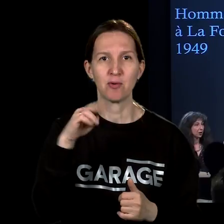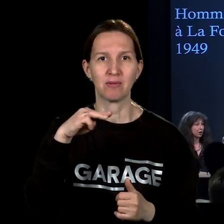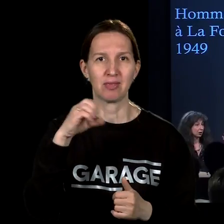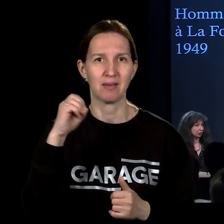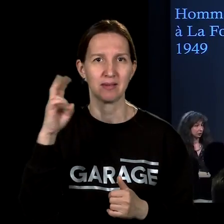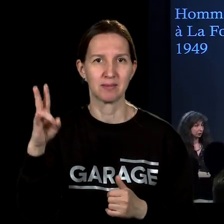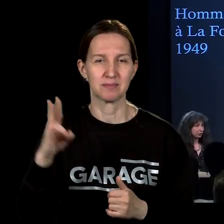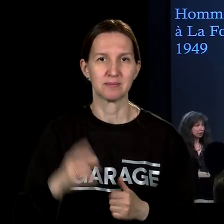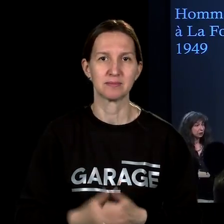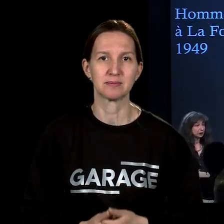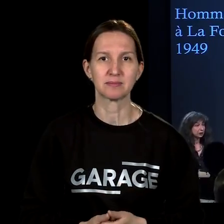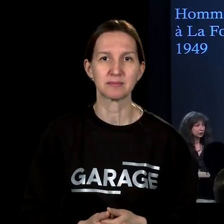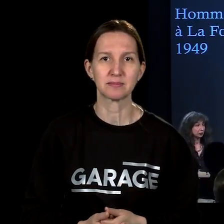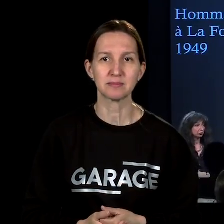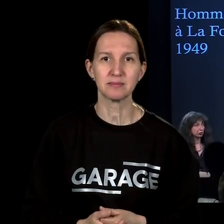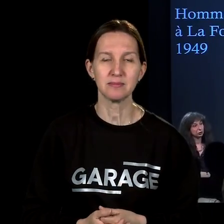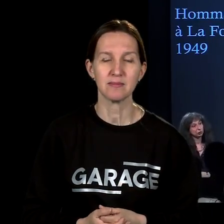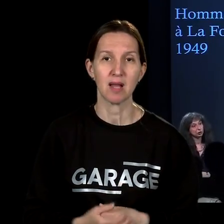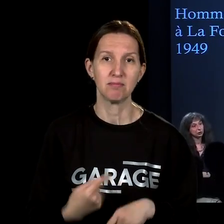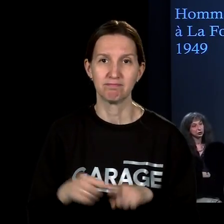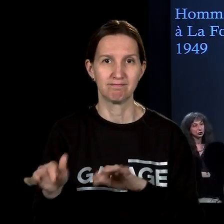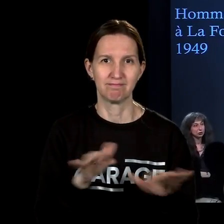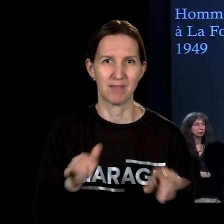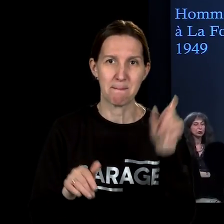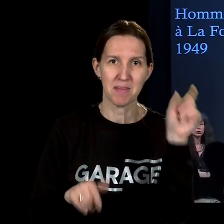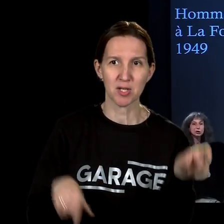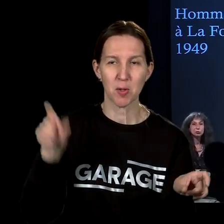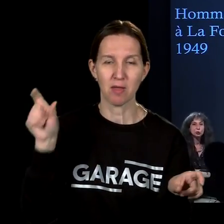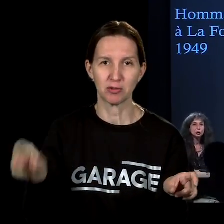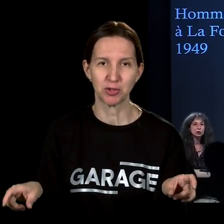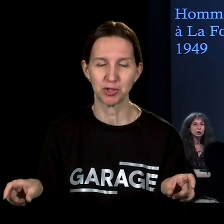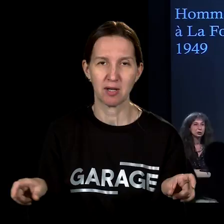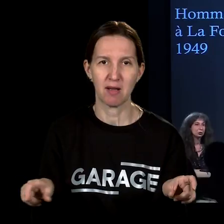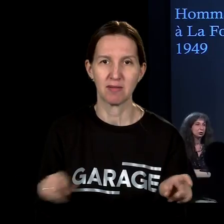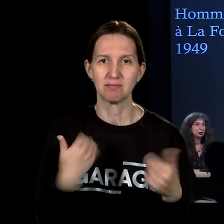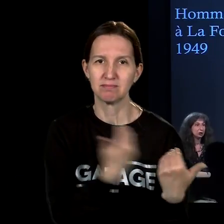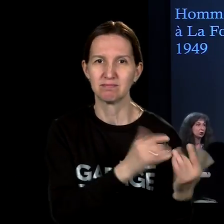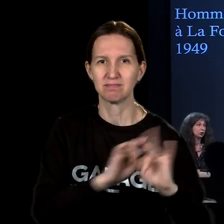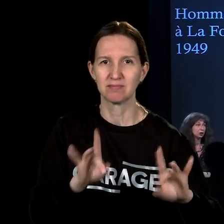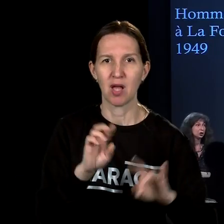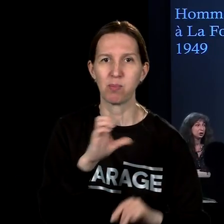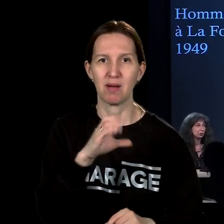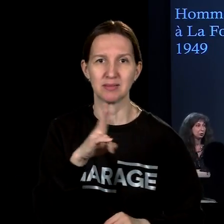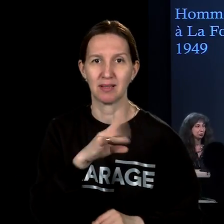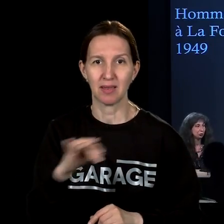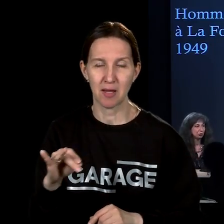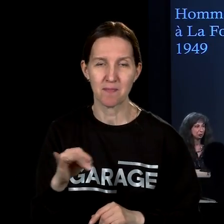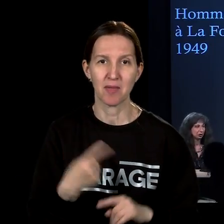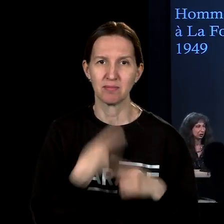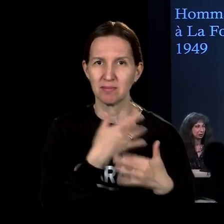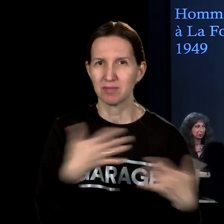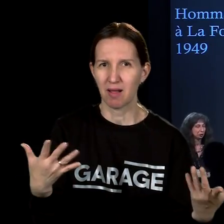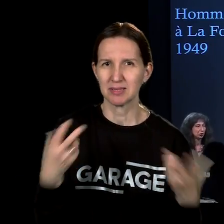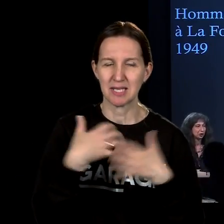персонажами. Басин, который, с одной стороны, все такие вот эти звери пушистые, да, с другой стороны, достаточно страшное, в общем, что-то